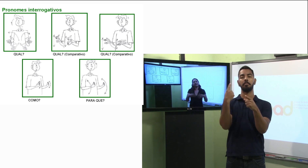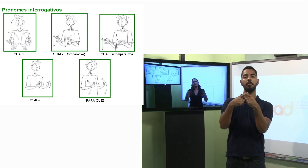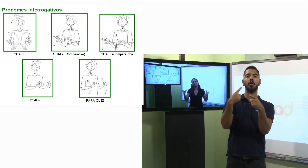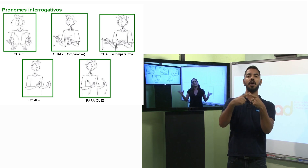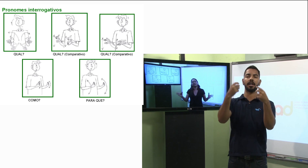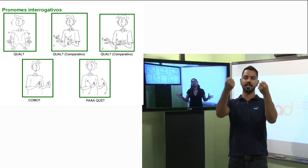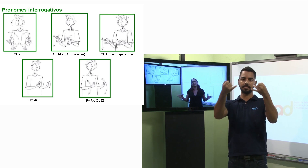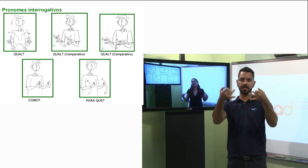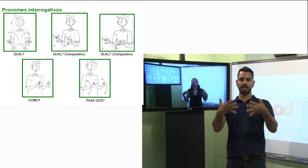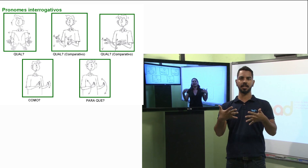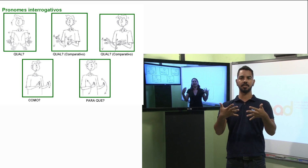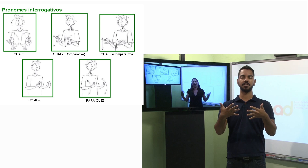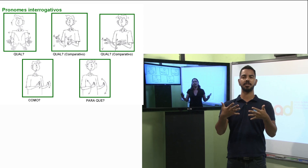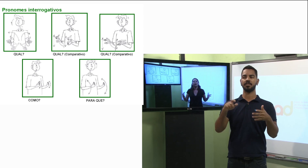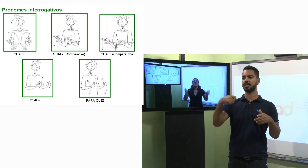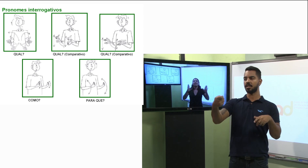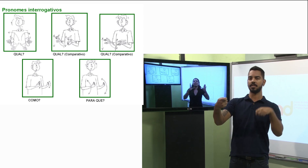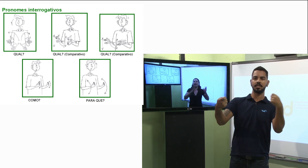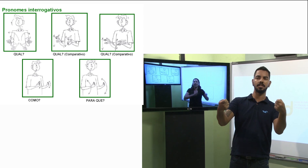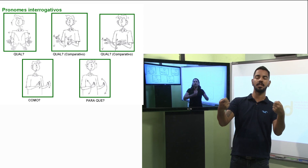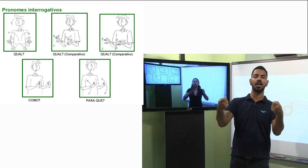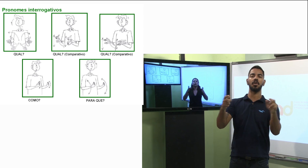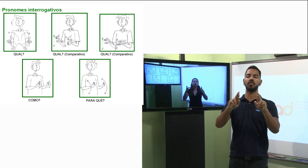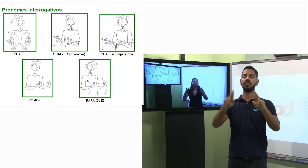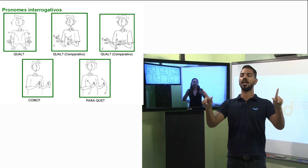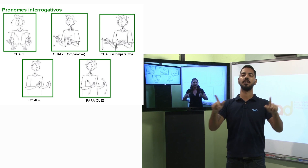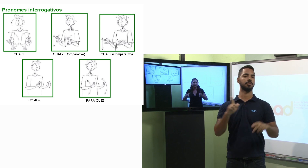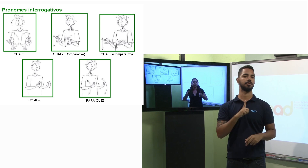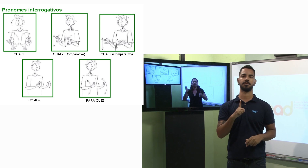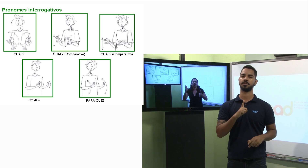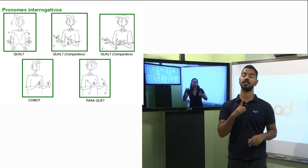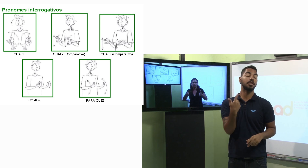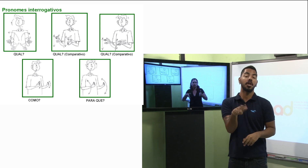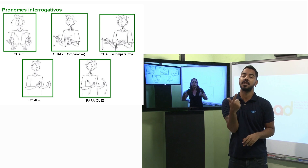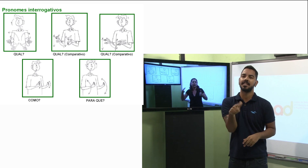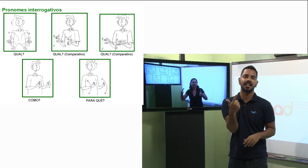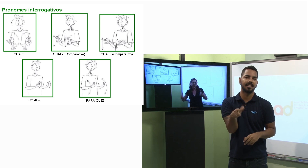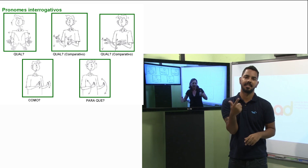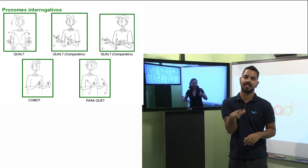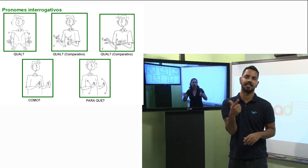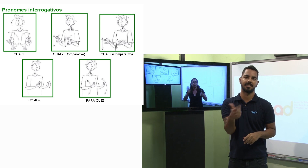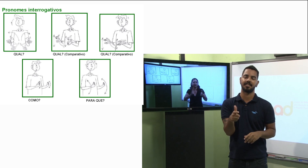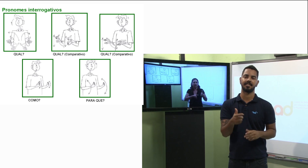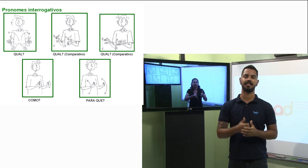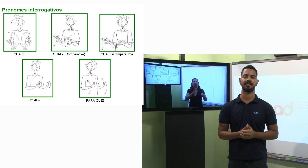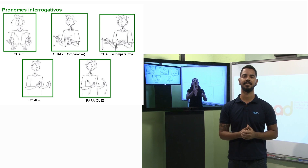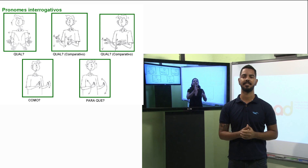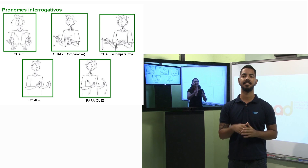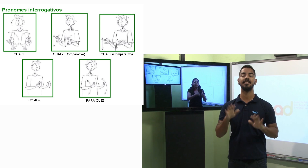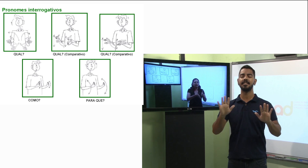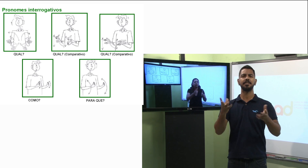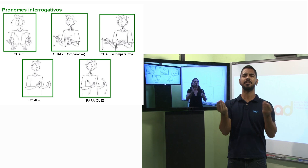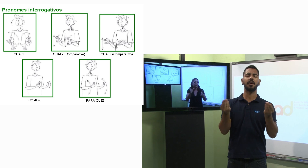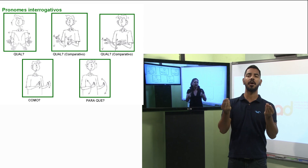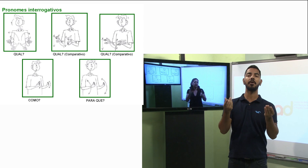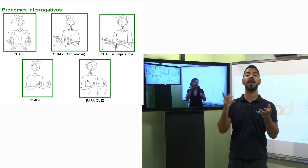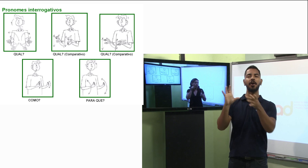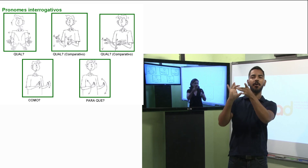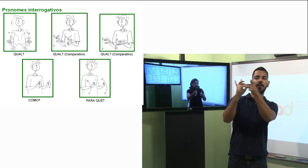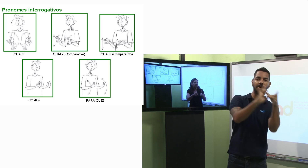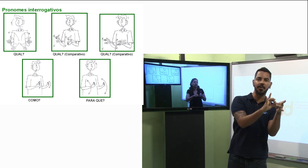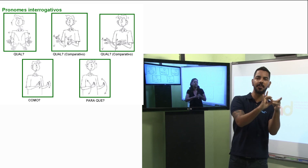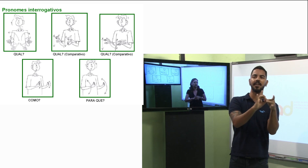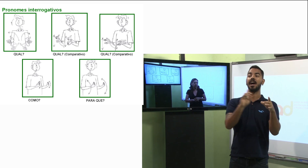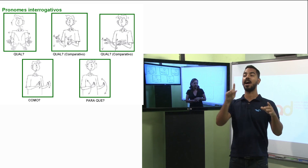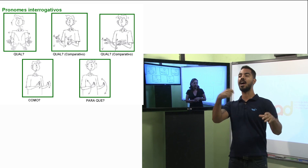ele será esclarecido e clareado dentro do contexto de uso dele, ou seja, dentro do contexto